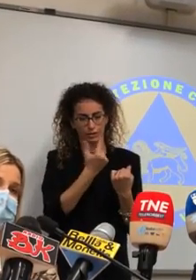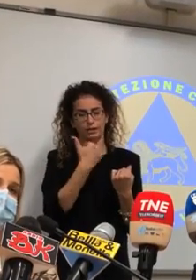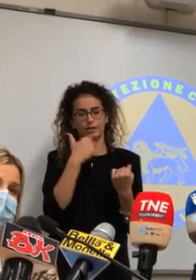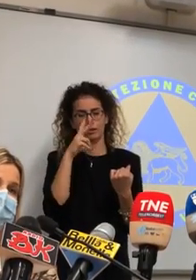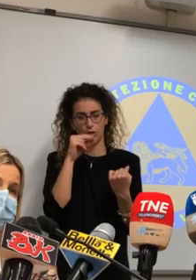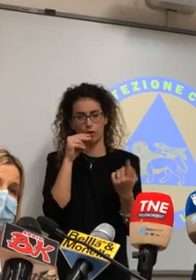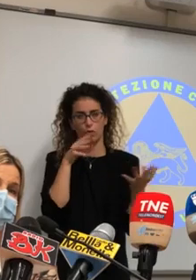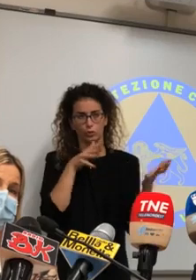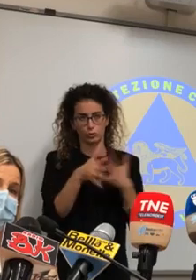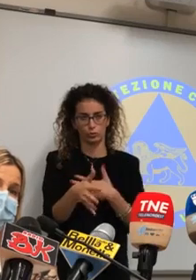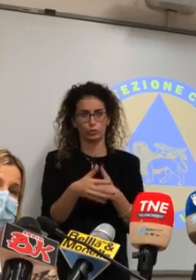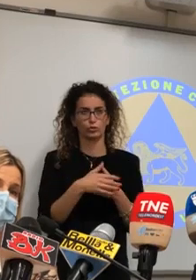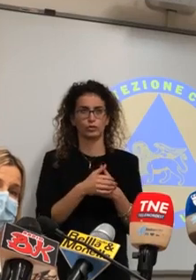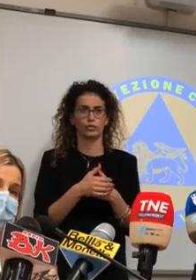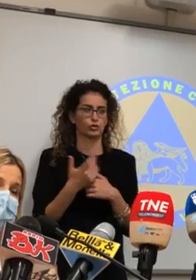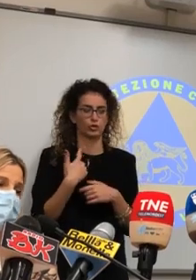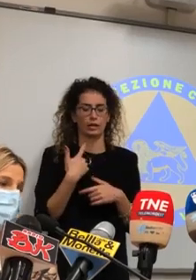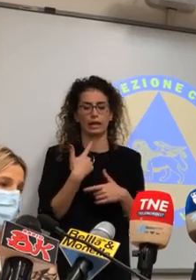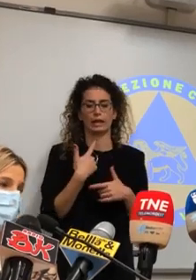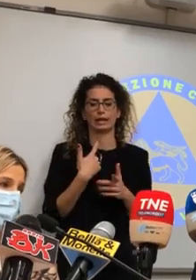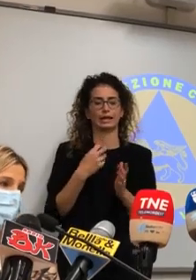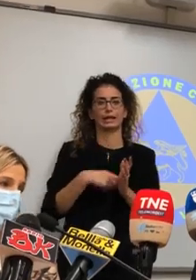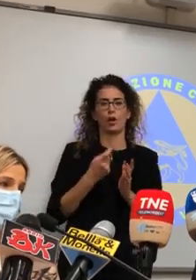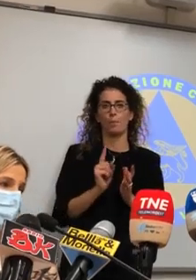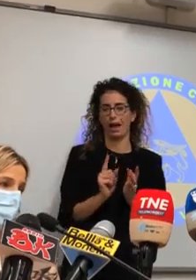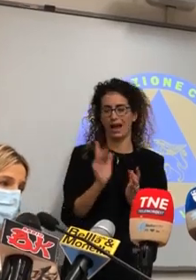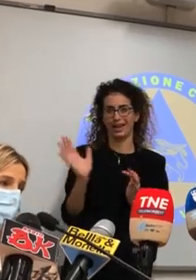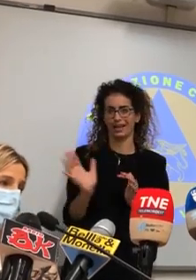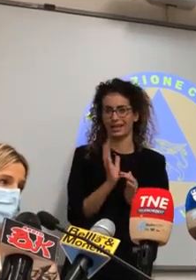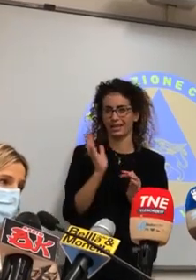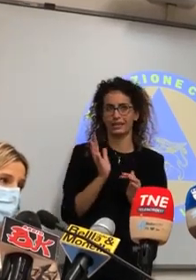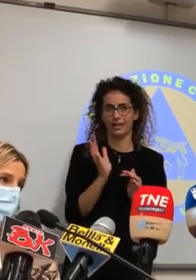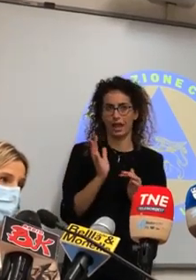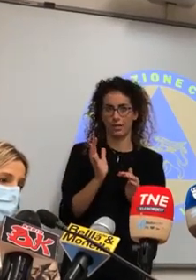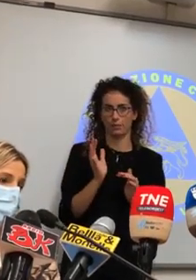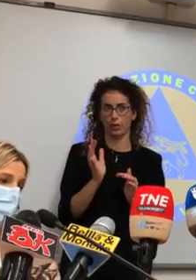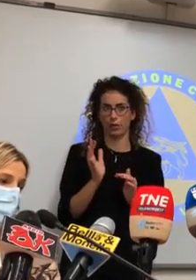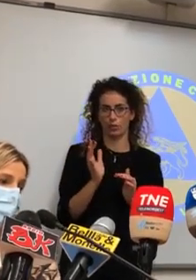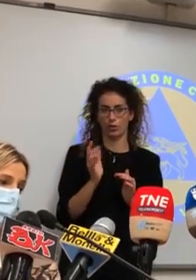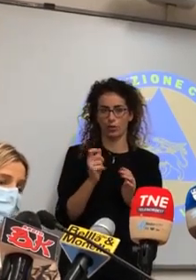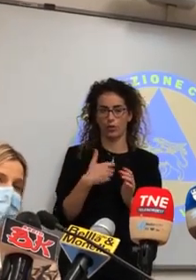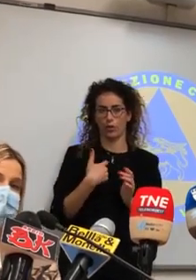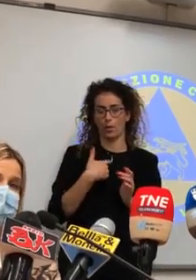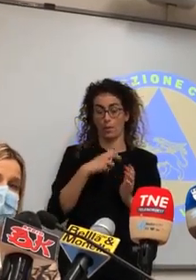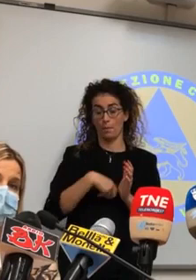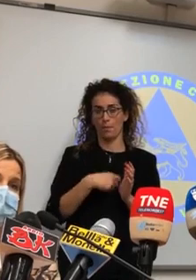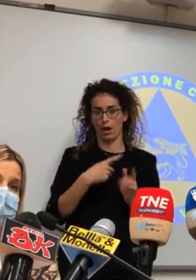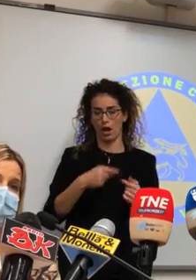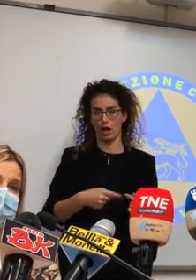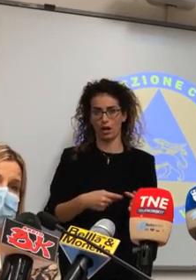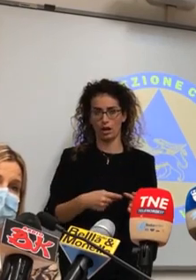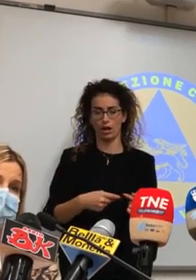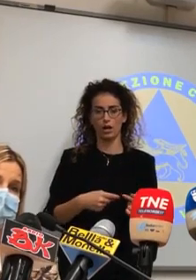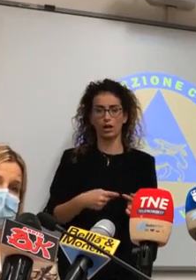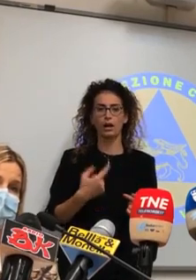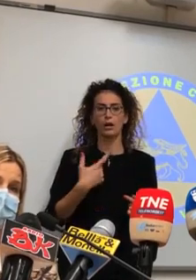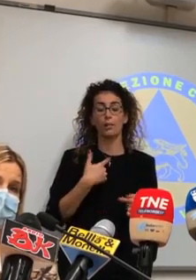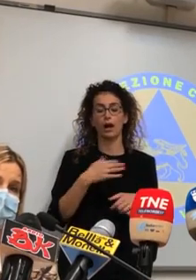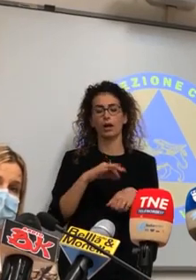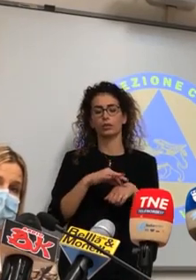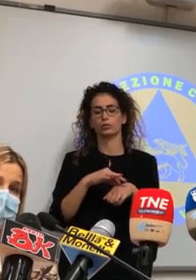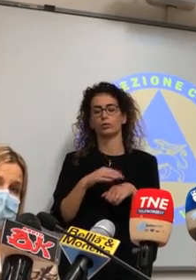non possiede un'estensione ticket, esatto, che lo rende immediatamente riconoscibile dal sistema, ma che invece il medico conosce la